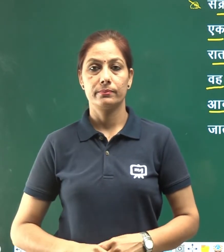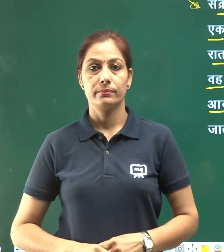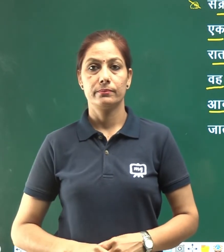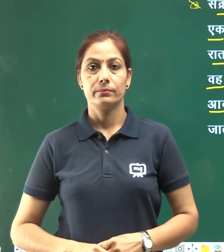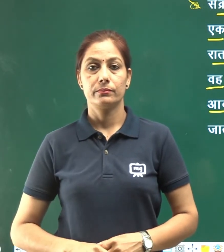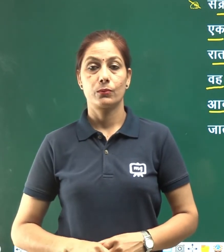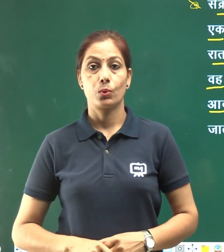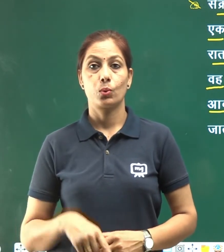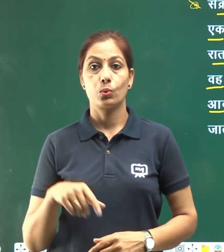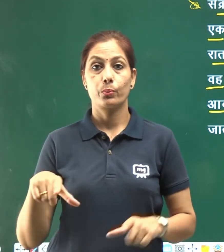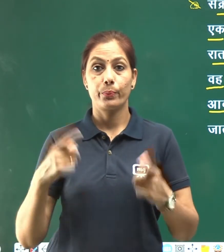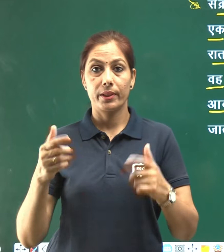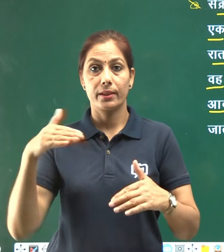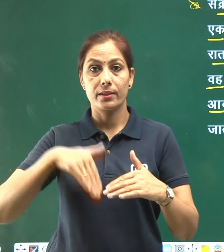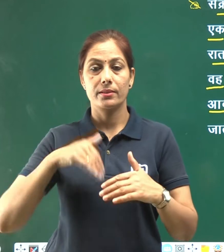उसके नीचे